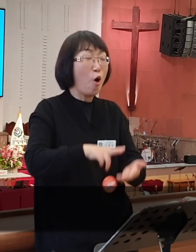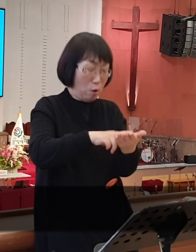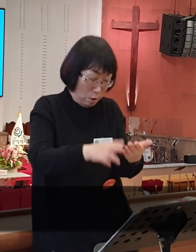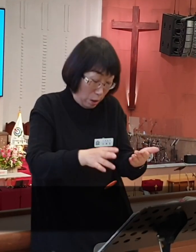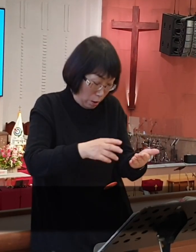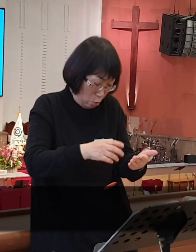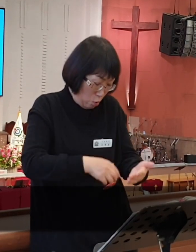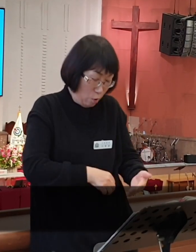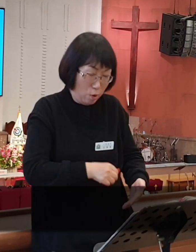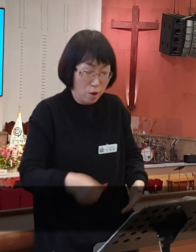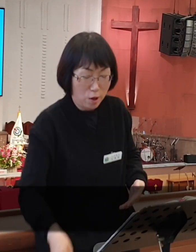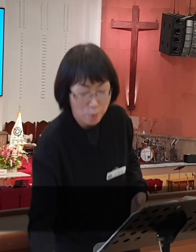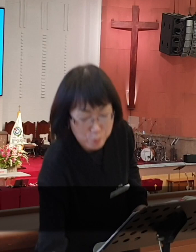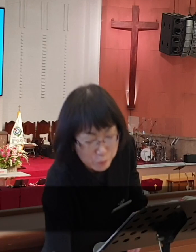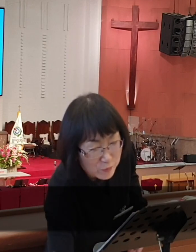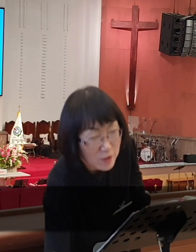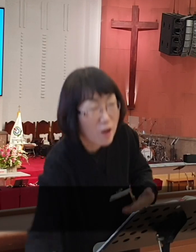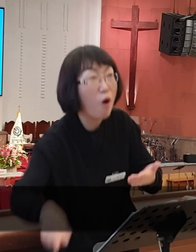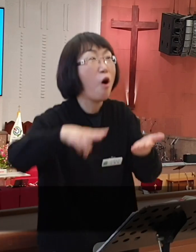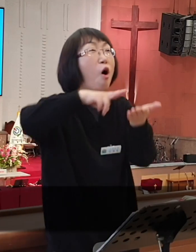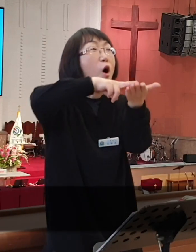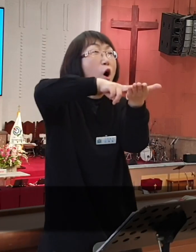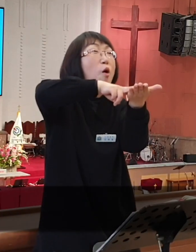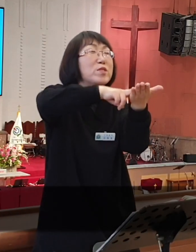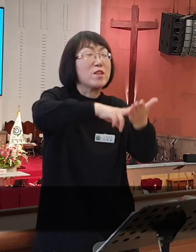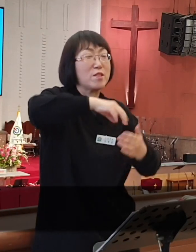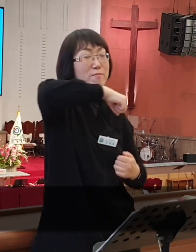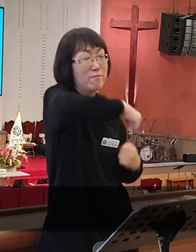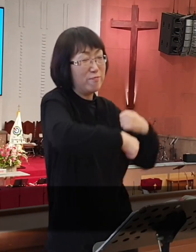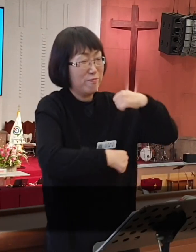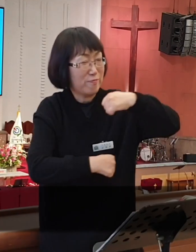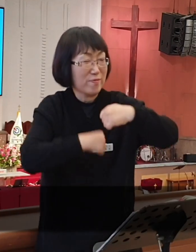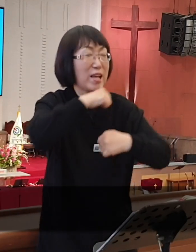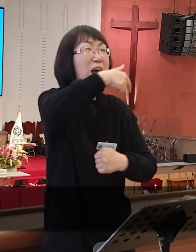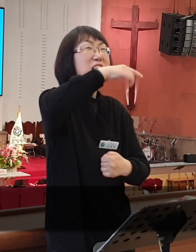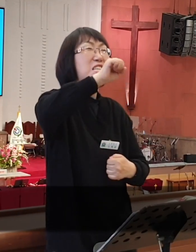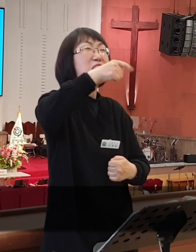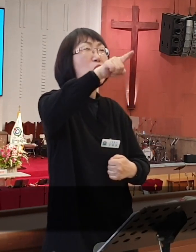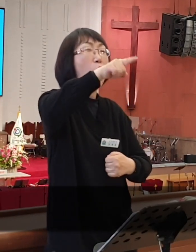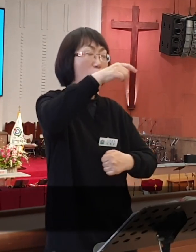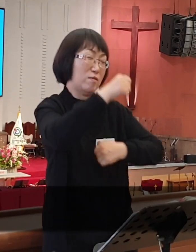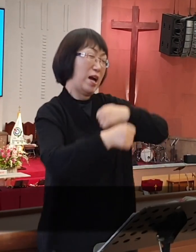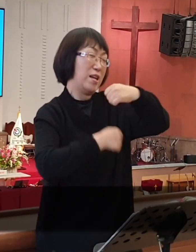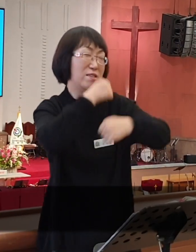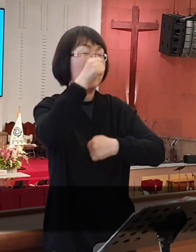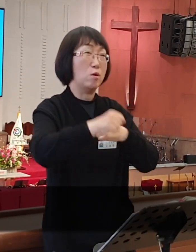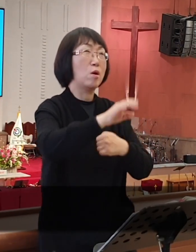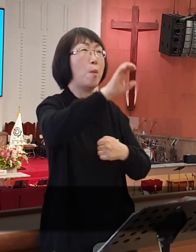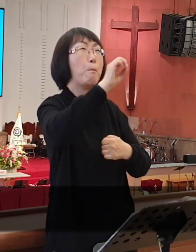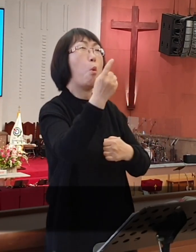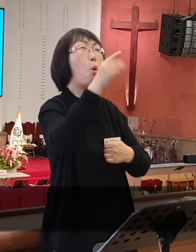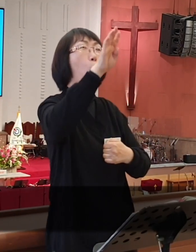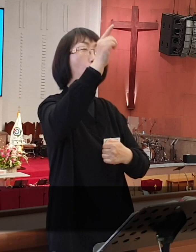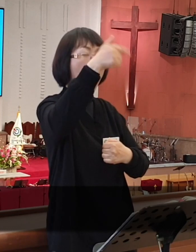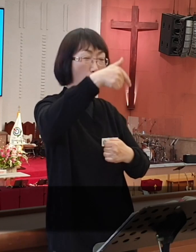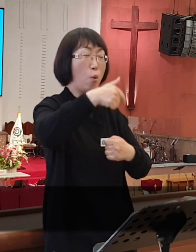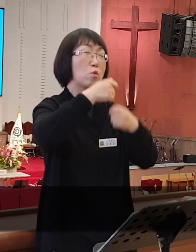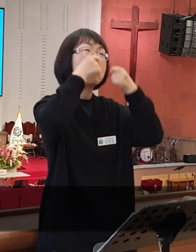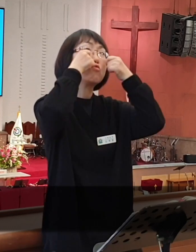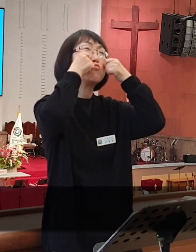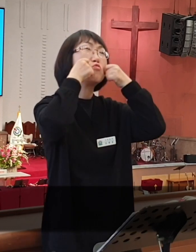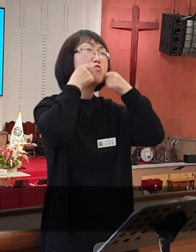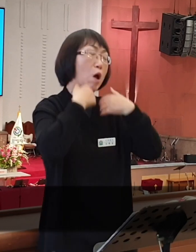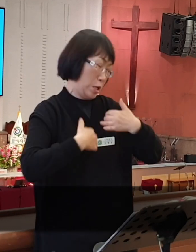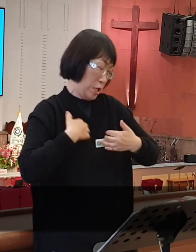하죠. 끌어안고 갑니다. 그 길을 끌어안고 가요. 그 길을 끌어안고 갑니다. 눈물로 하지만